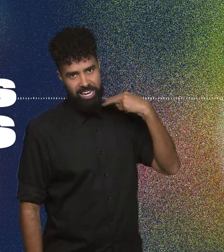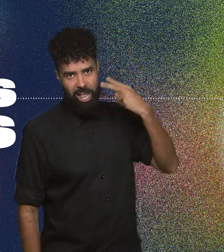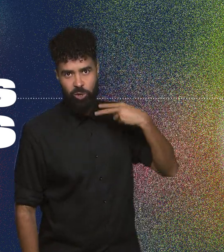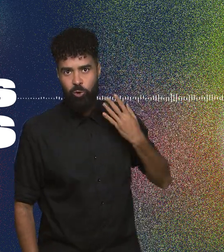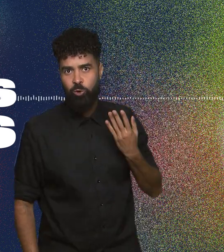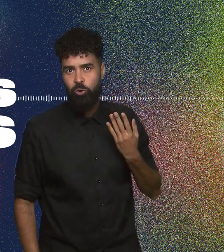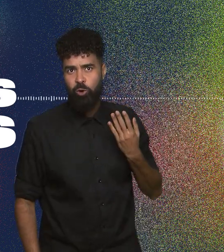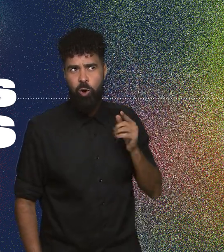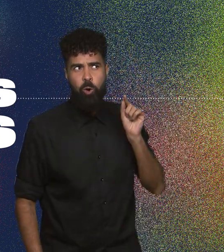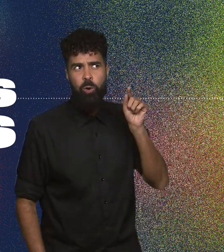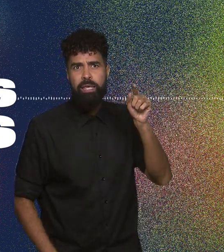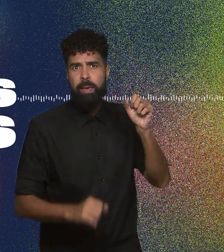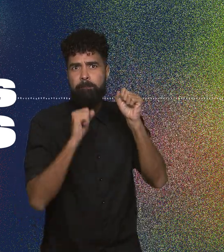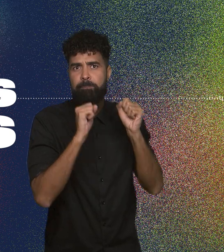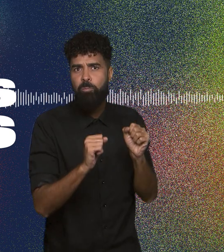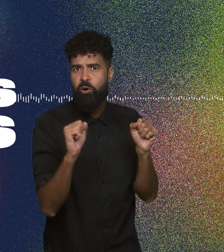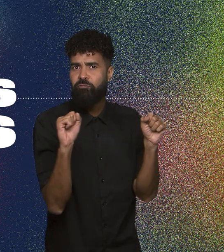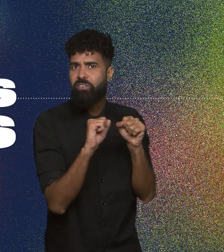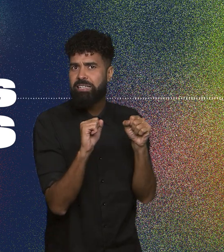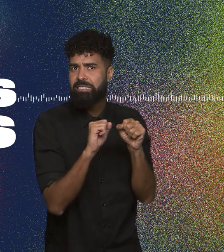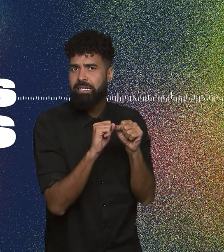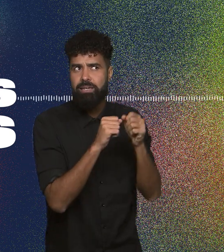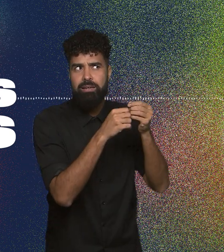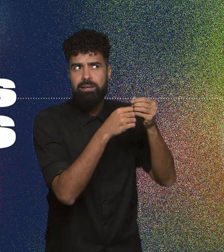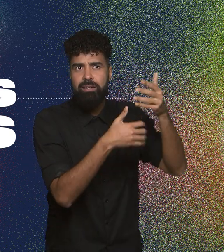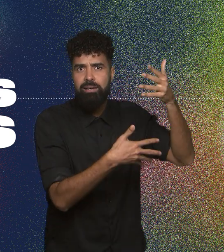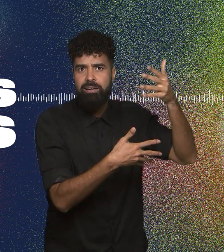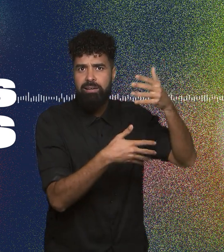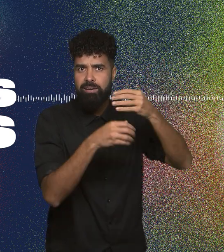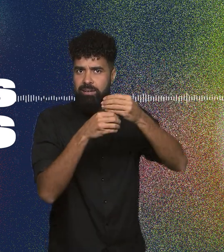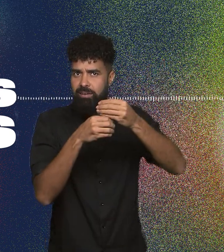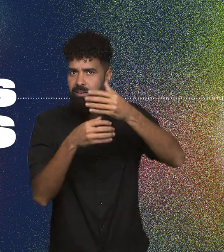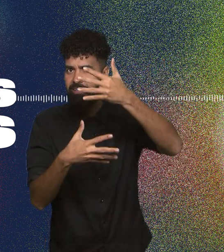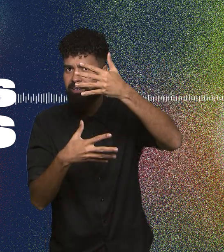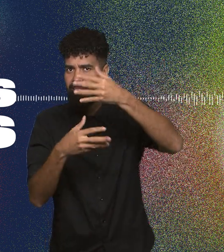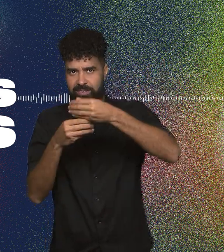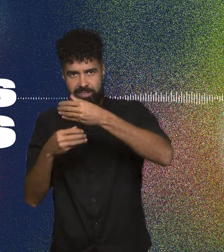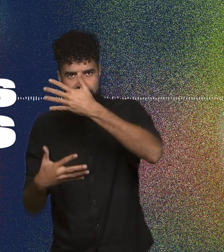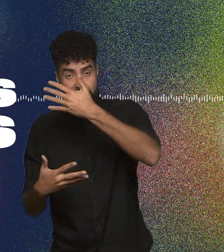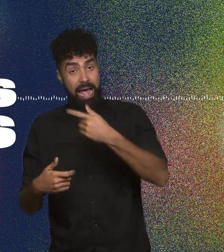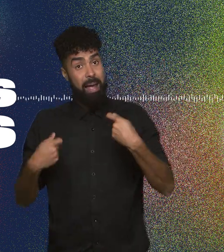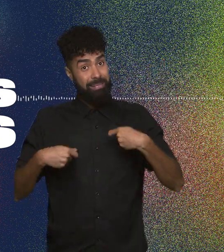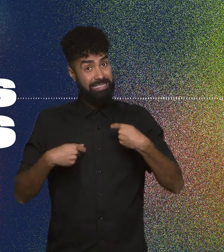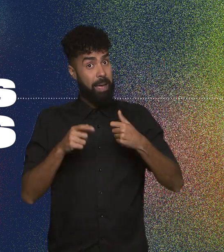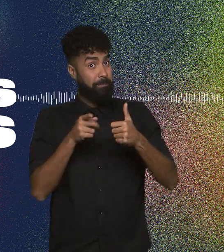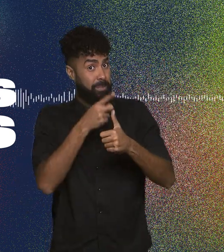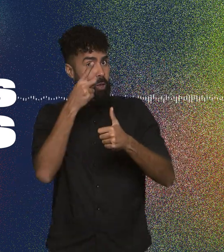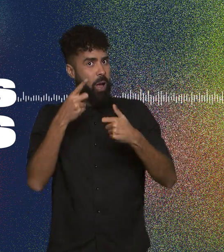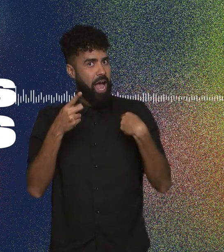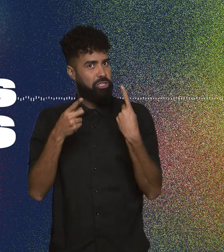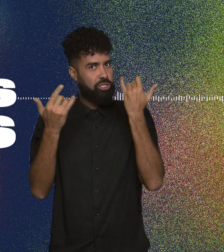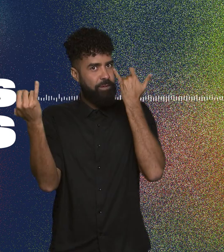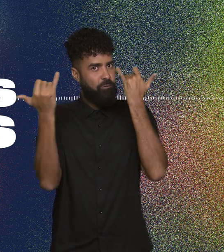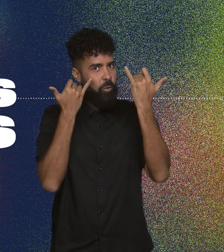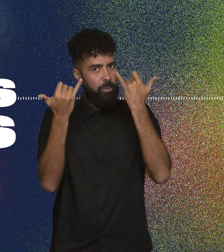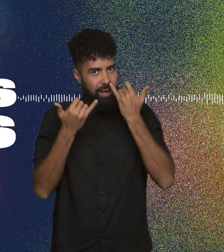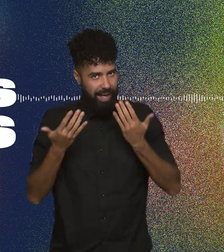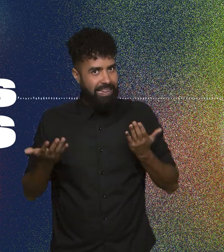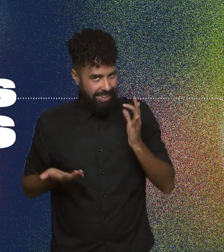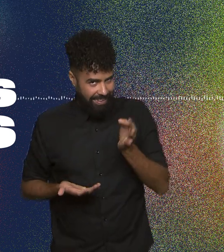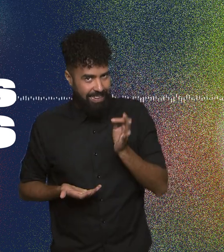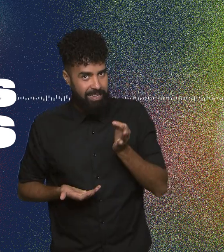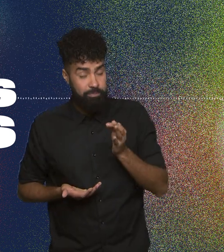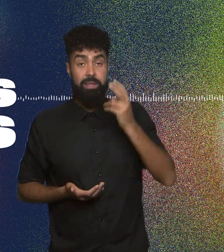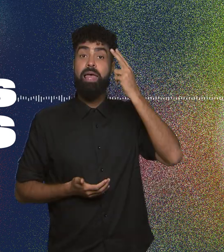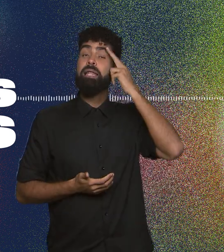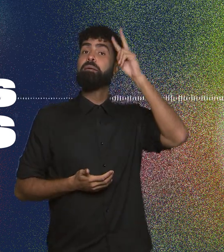essa pessoa faz? O que que ela tem que fazer? Para isso, a gente precisa se informar, né? E lembrar que essas